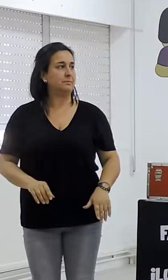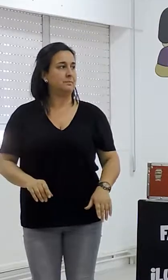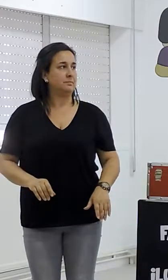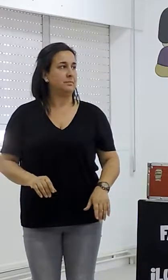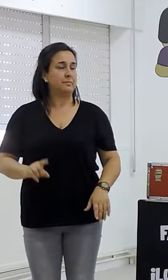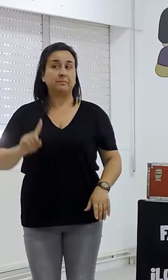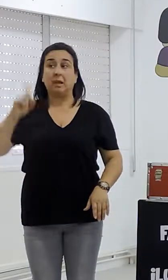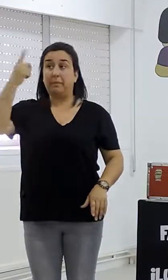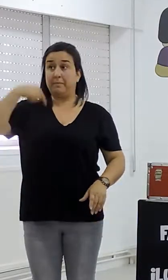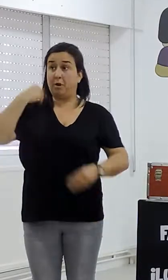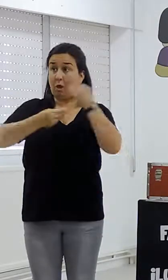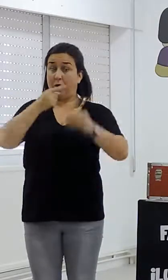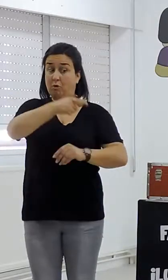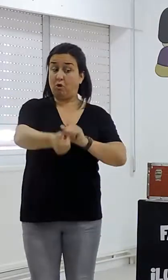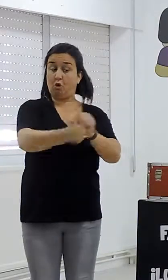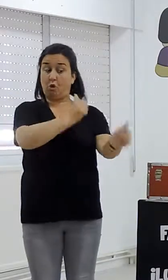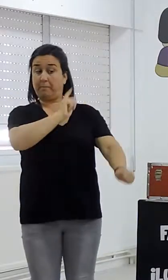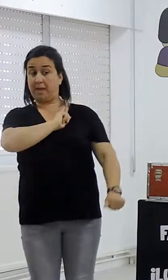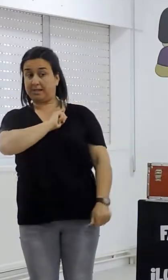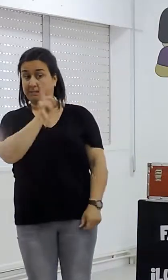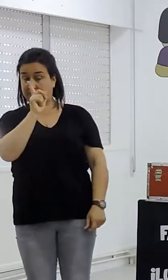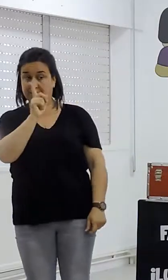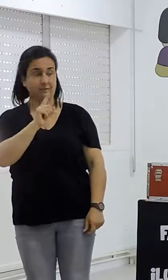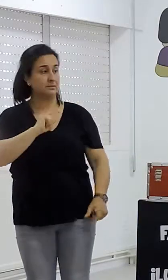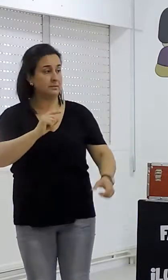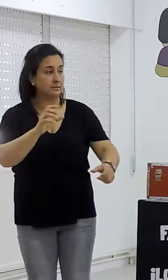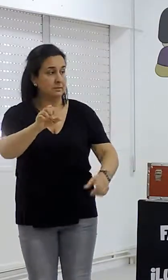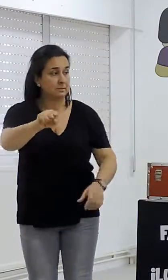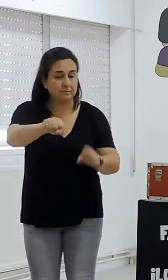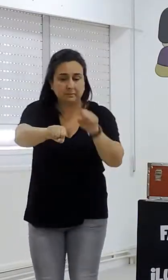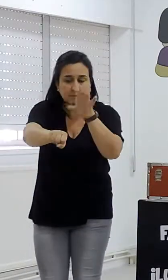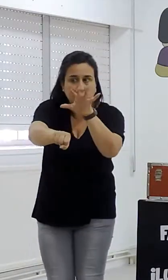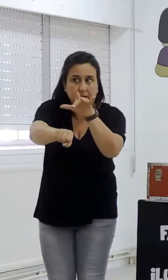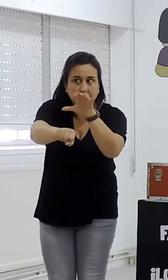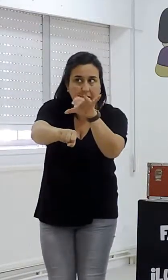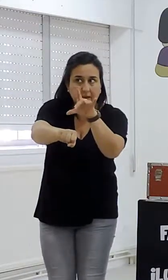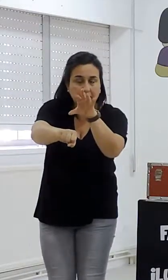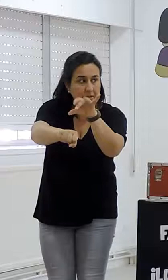Primero lo hago yo, después tú. Con esta mano, pase más.